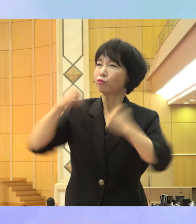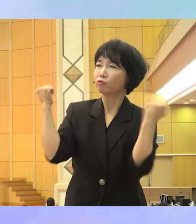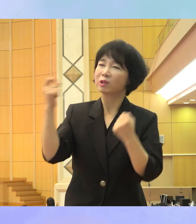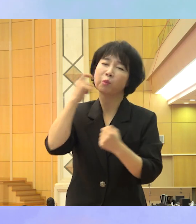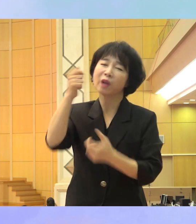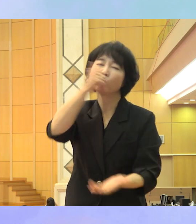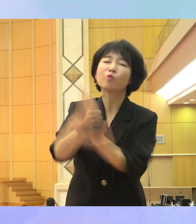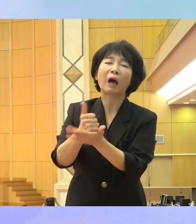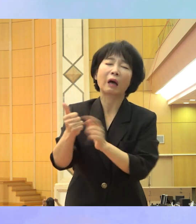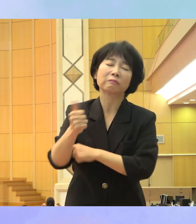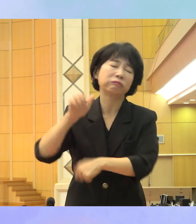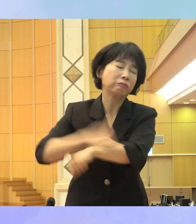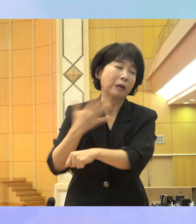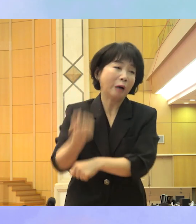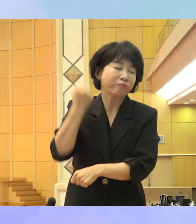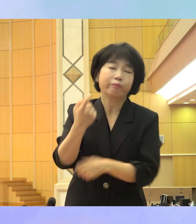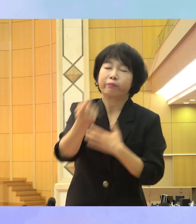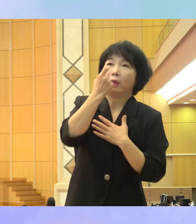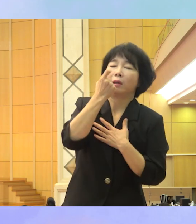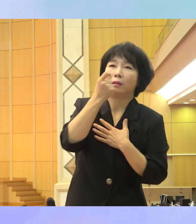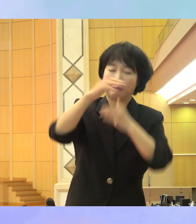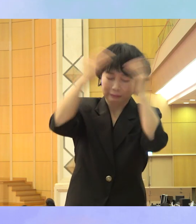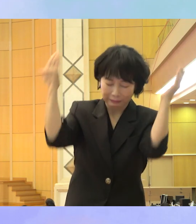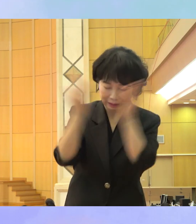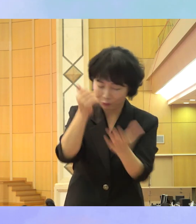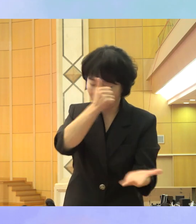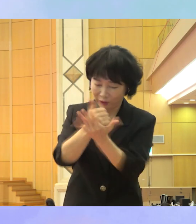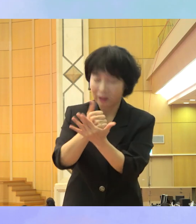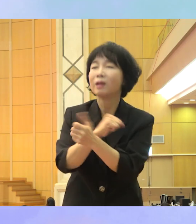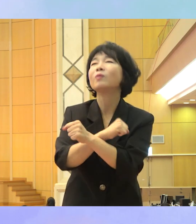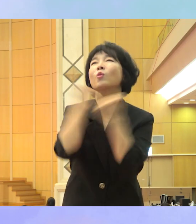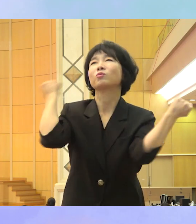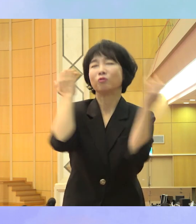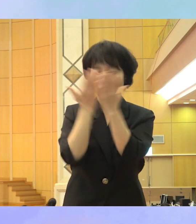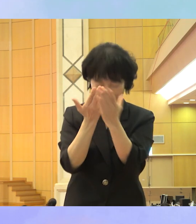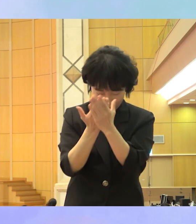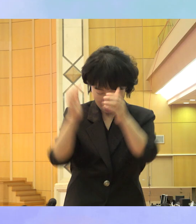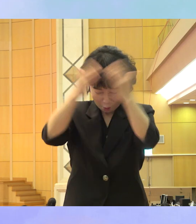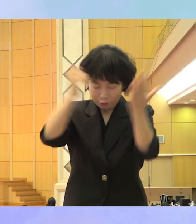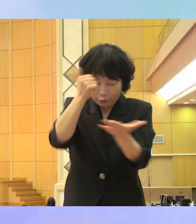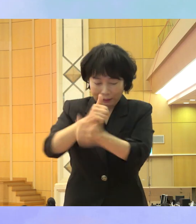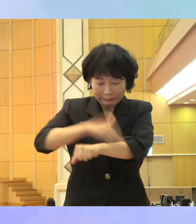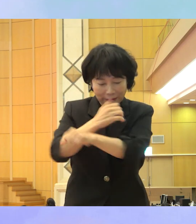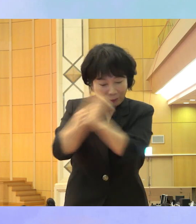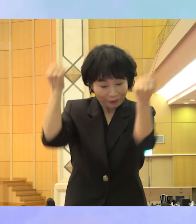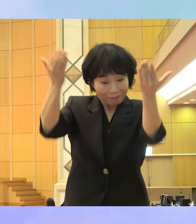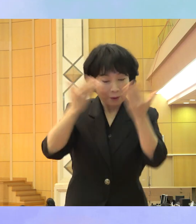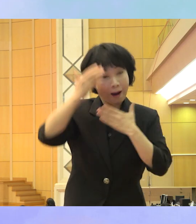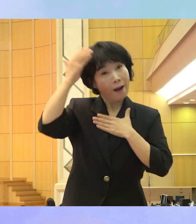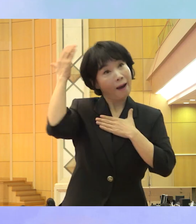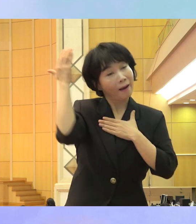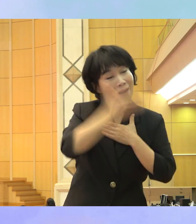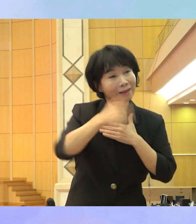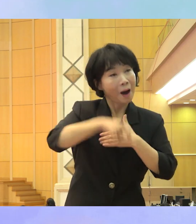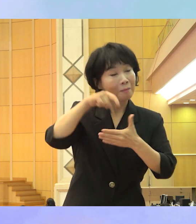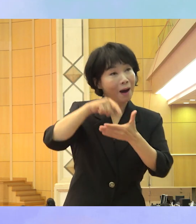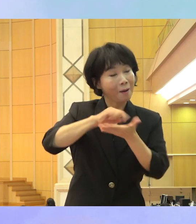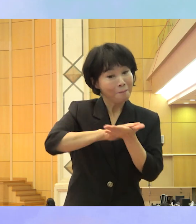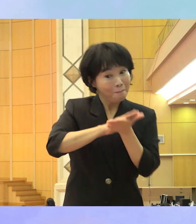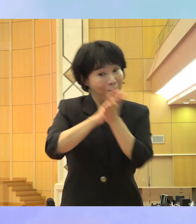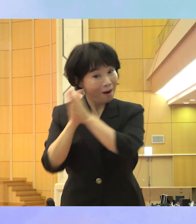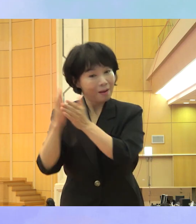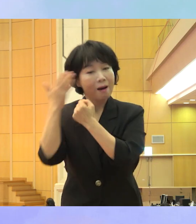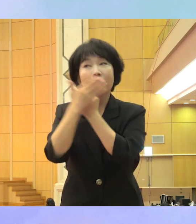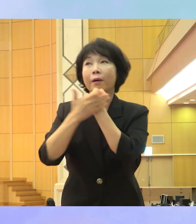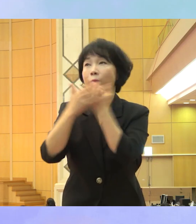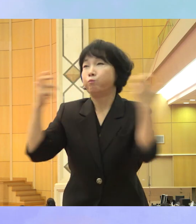모든 죄와 허물을 이 시간 다 용서하여 주셔서 모든 죄에 사함받고 깨끗한 심령 되어서